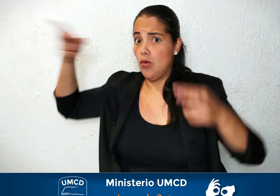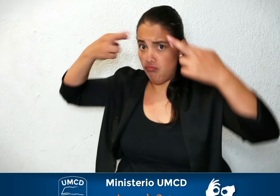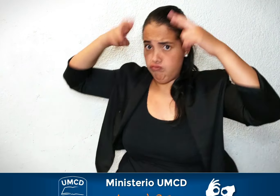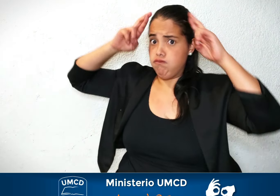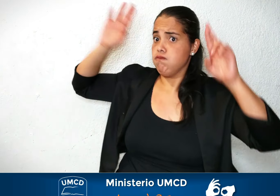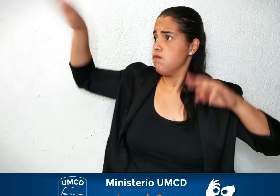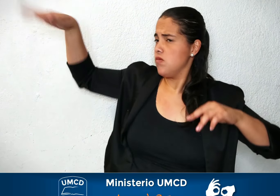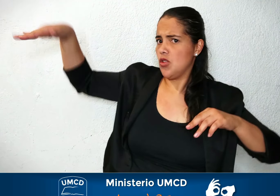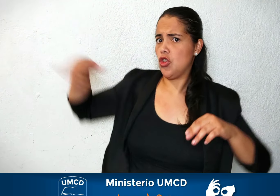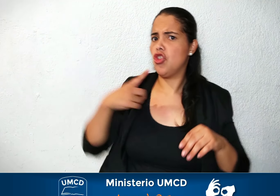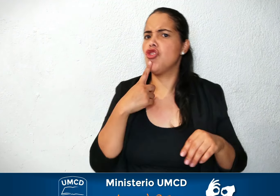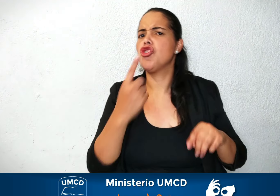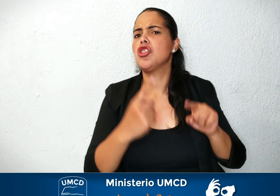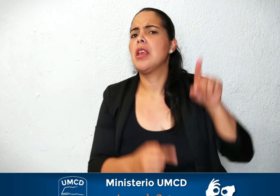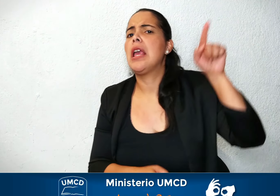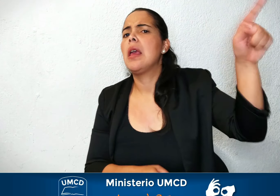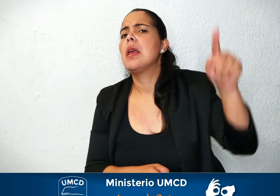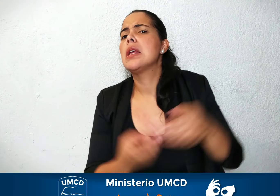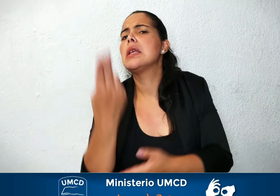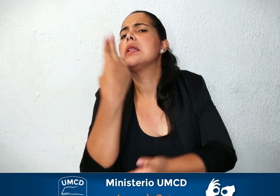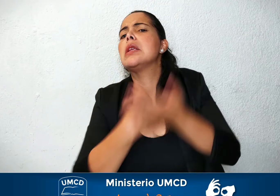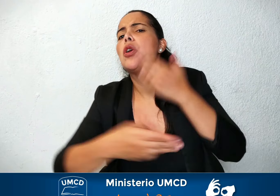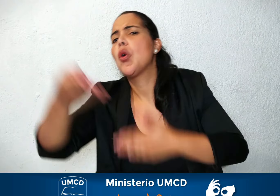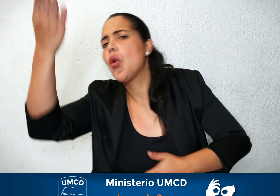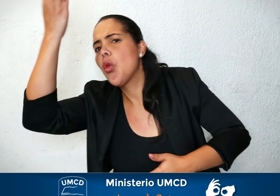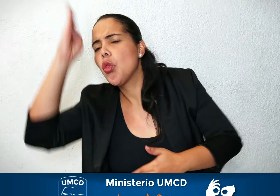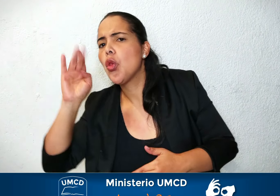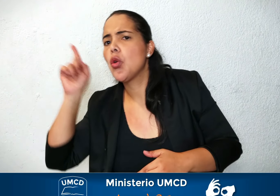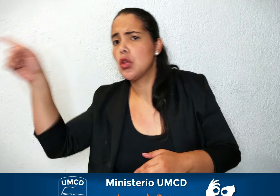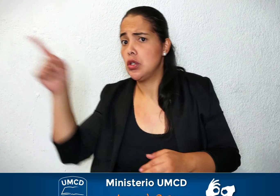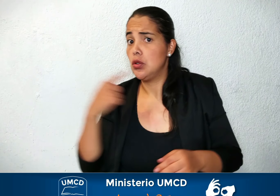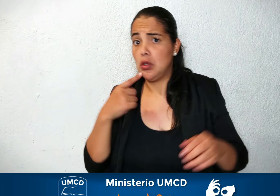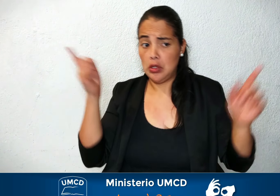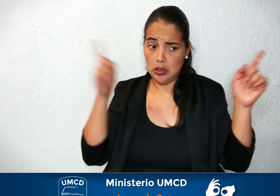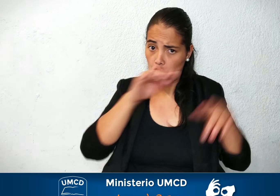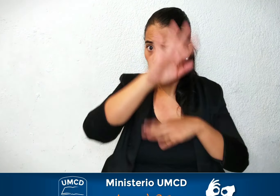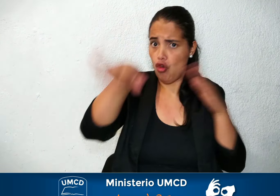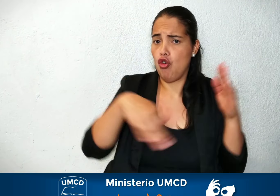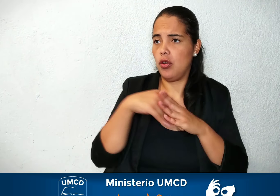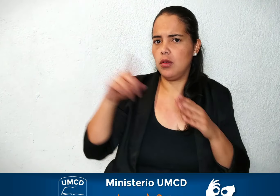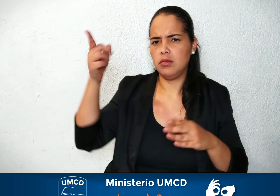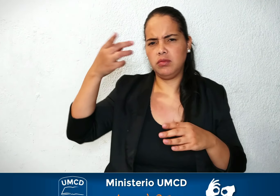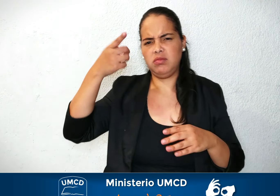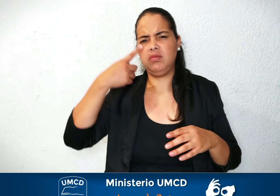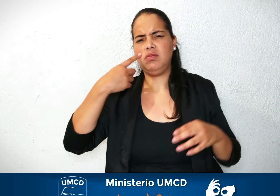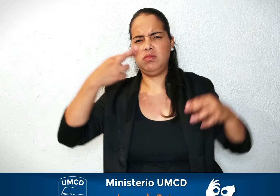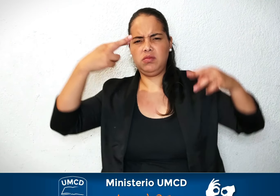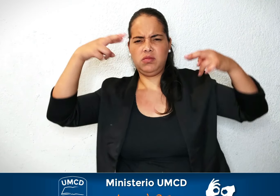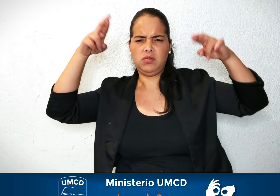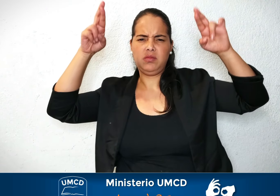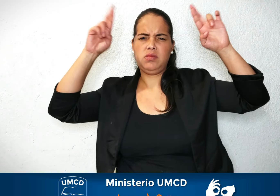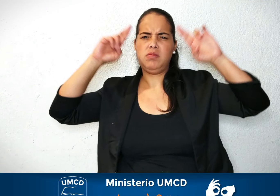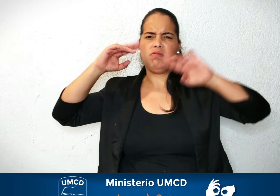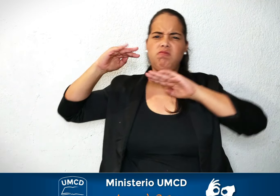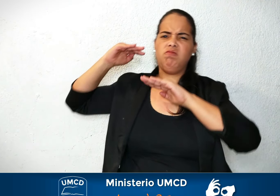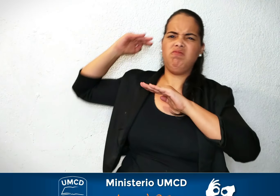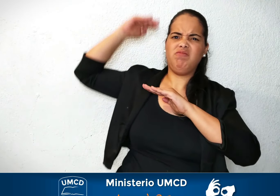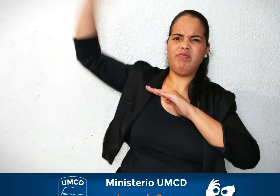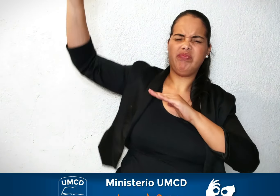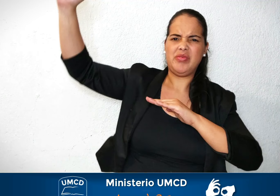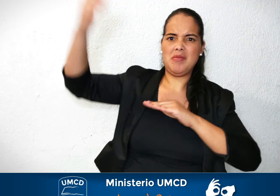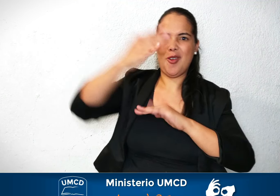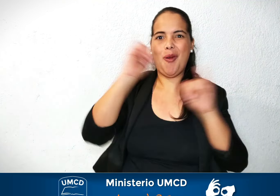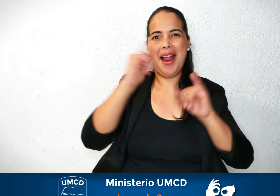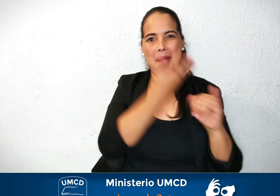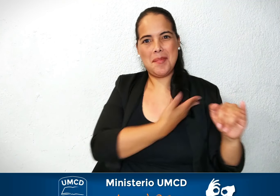dicen a Pilato, no, en este caso le presentan una acusación religiosa, porque la acusación con